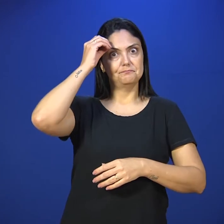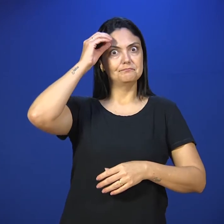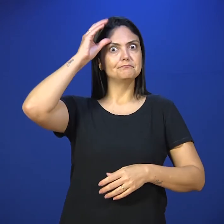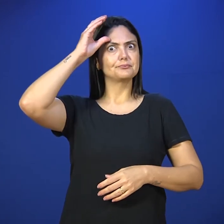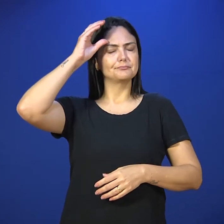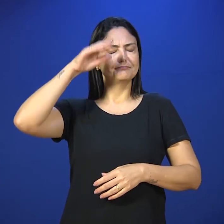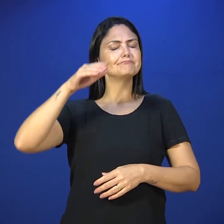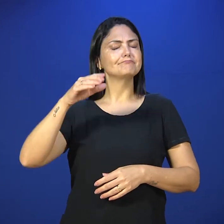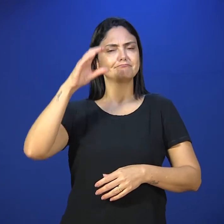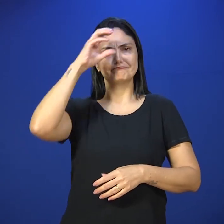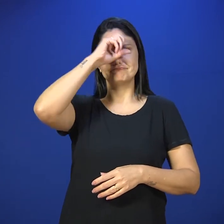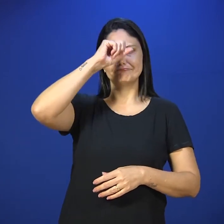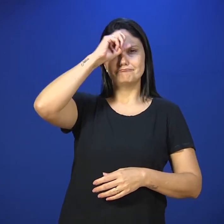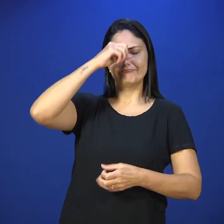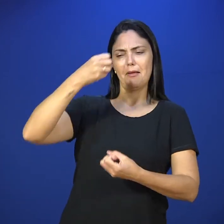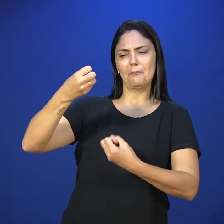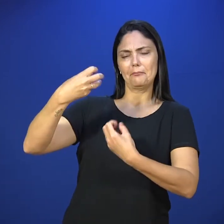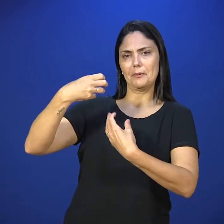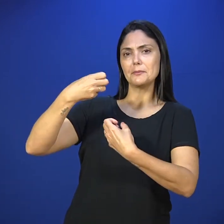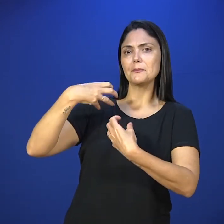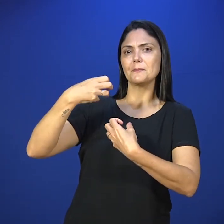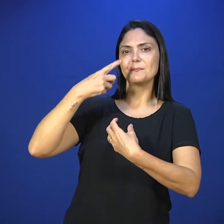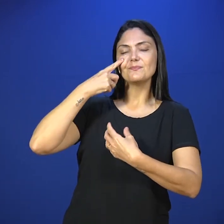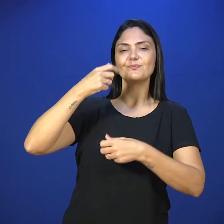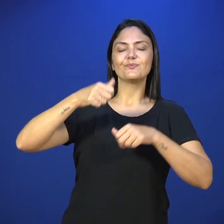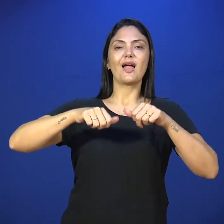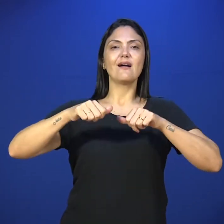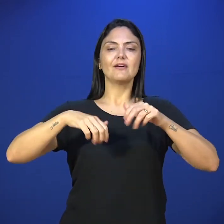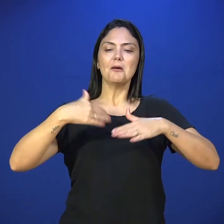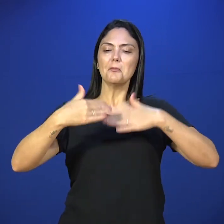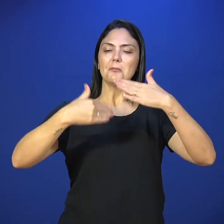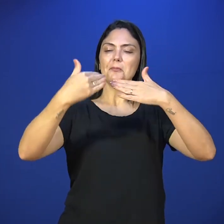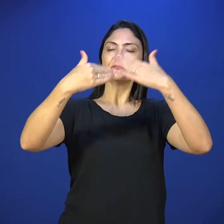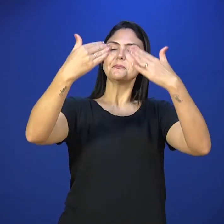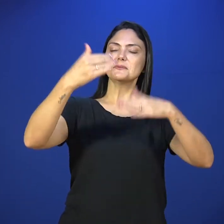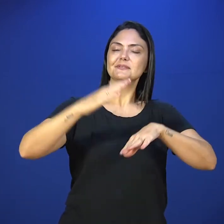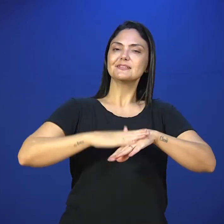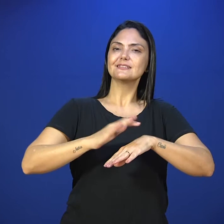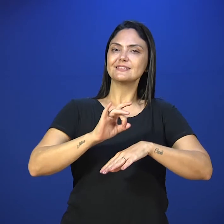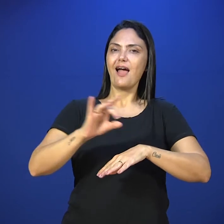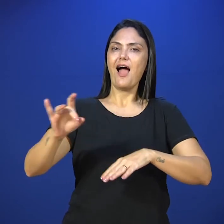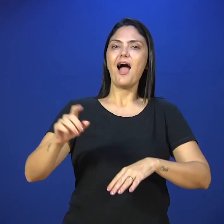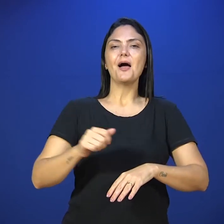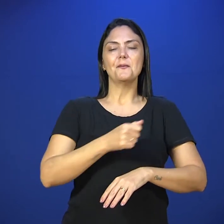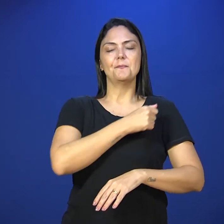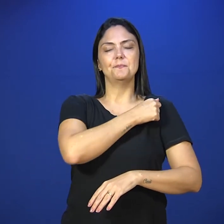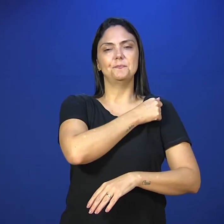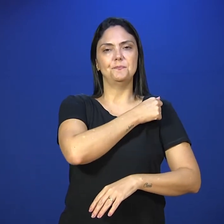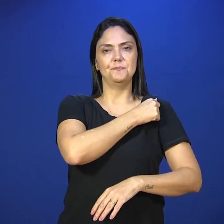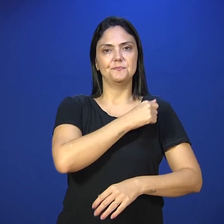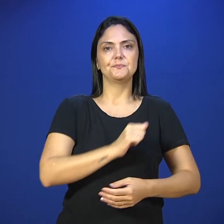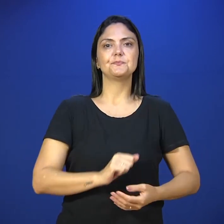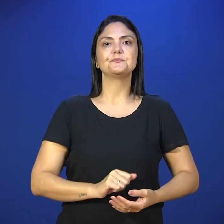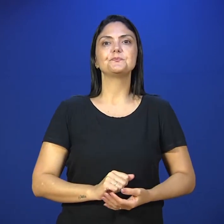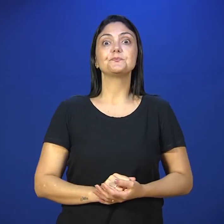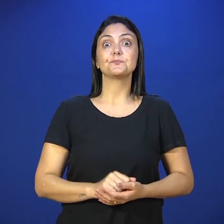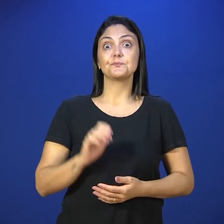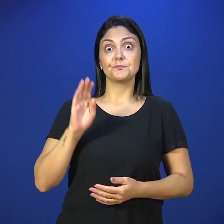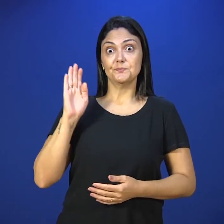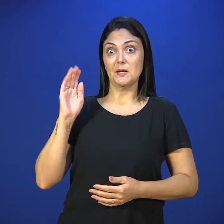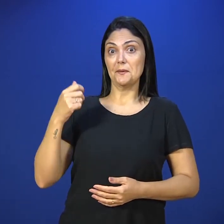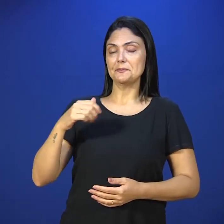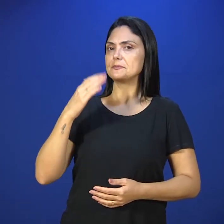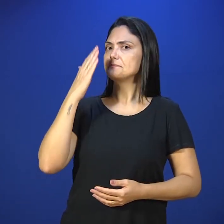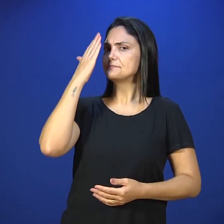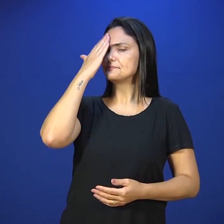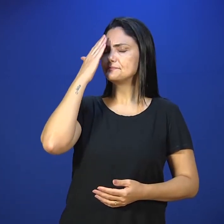sua geolocalização, para fins de avaliação de desempenho acadêmico. 7.2. Fica o candidato